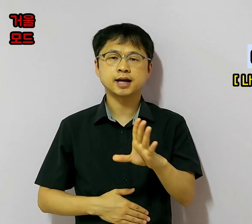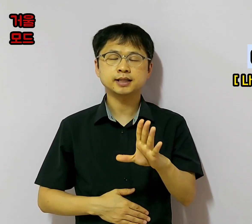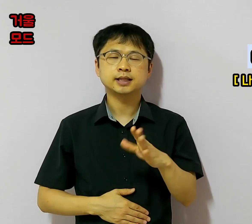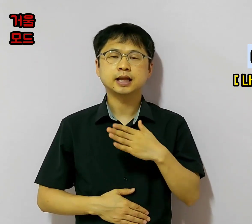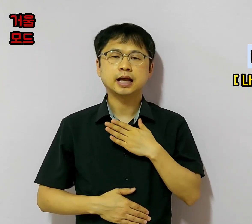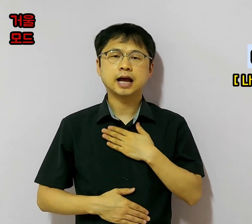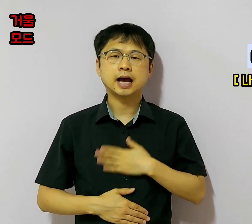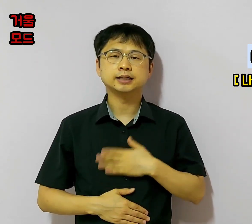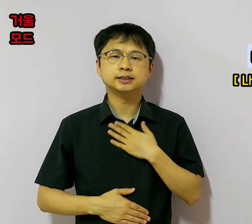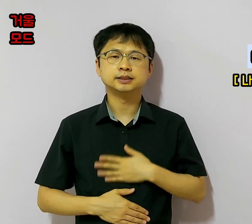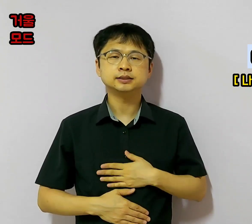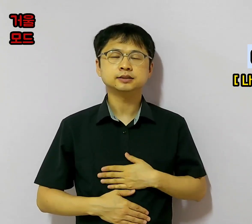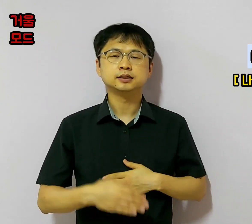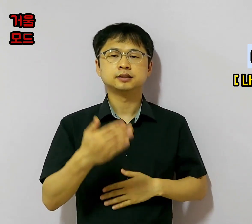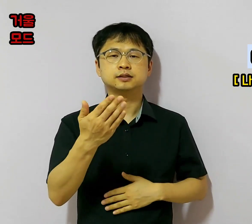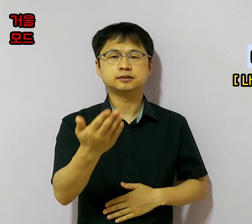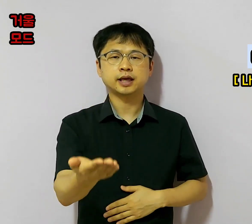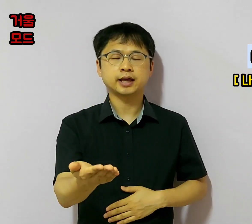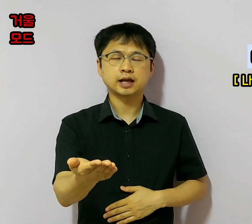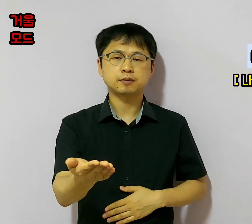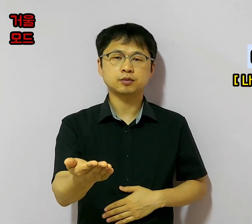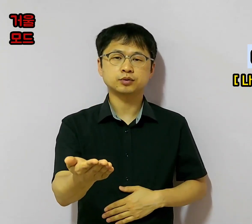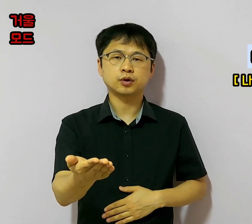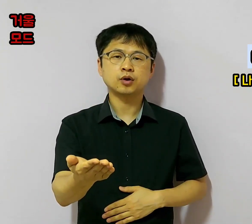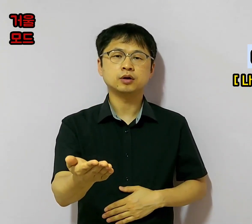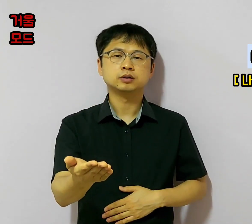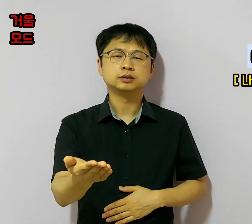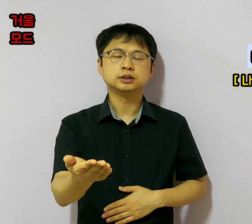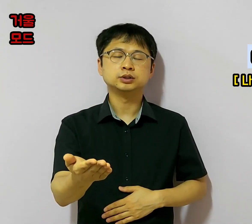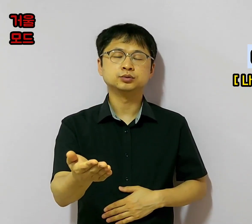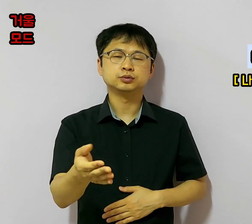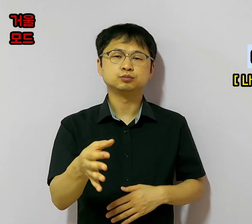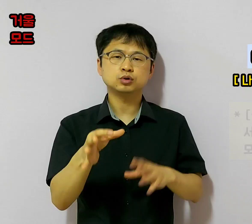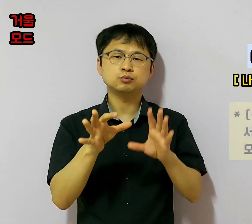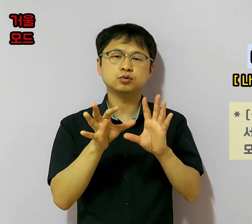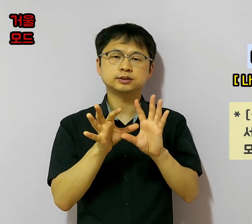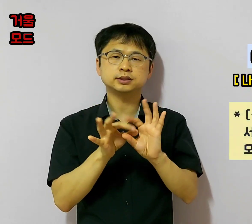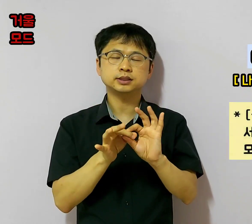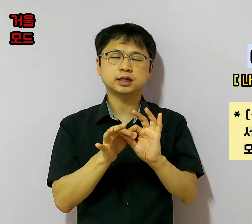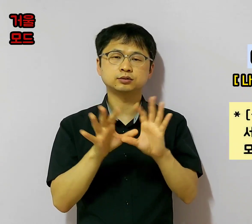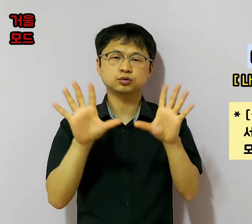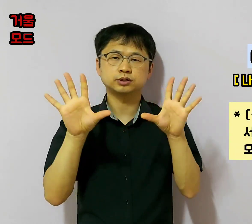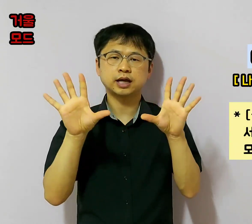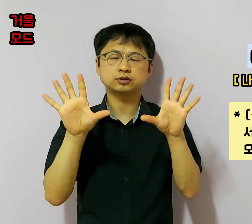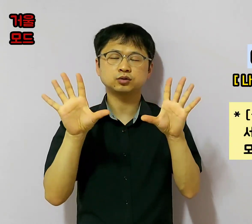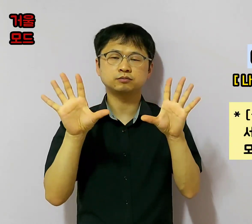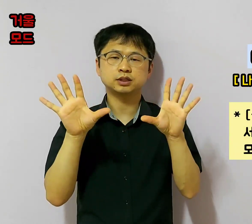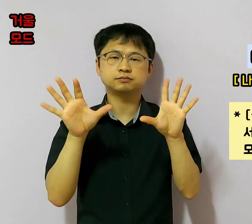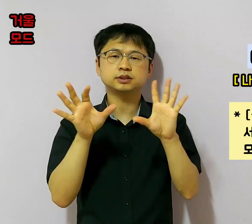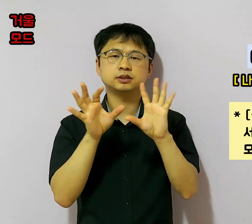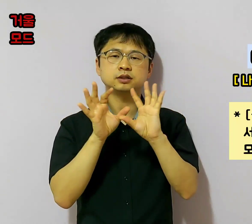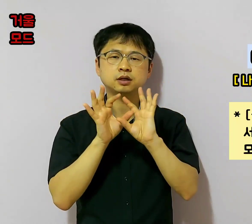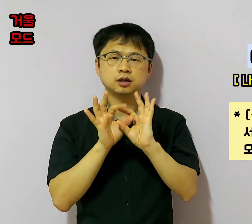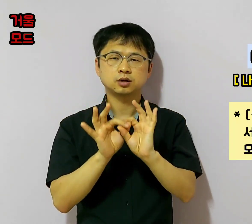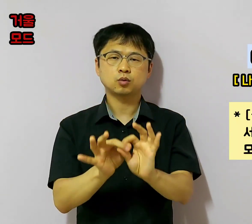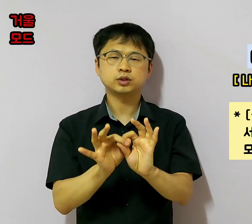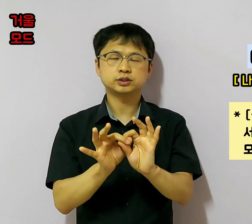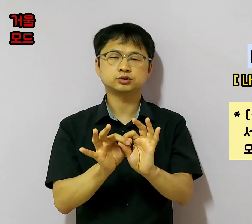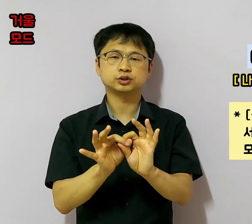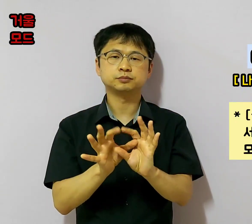뭐뭐만 아는 그대 다 배웠고요. 의 눈 무엇의 라는 소는 양손 엄지검지를 고리